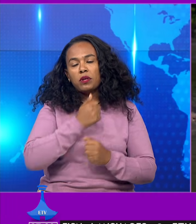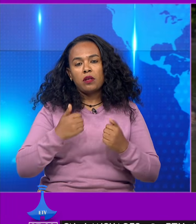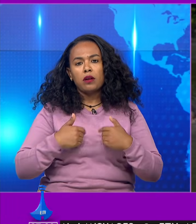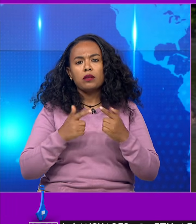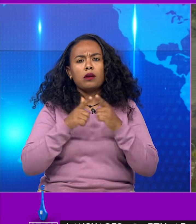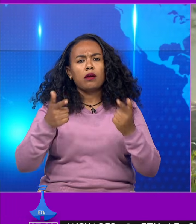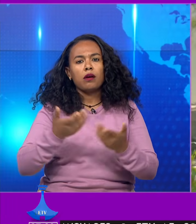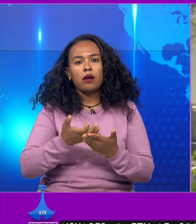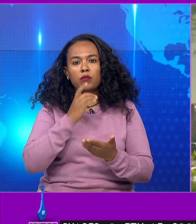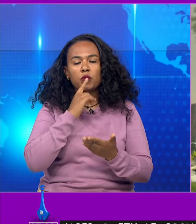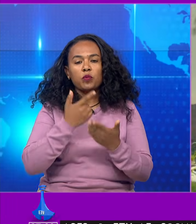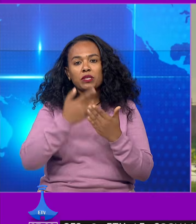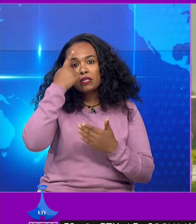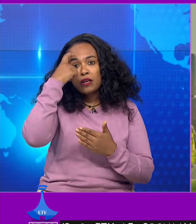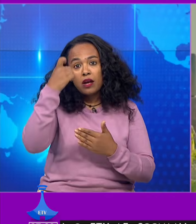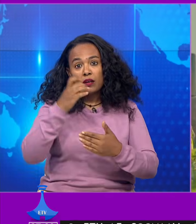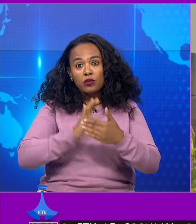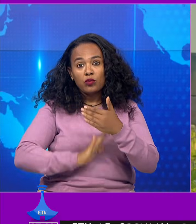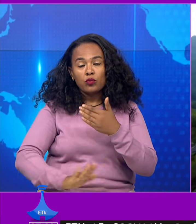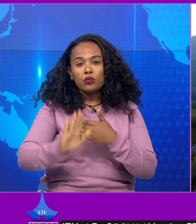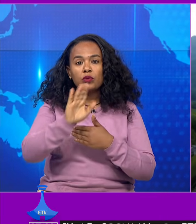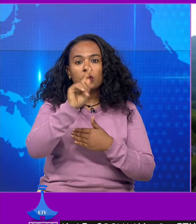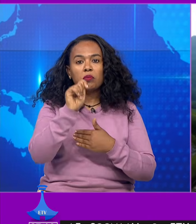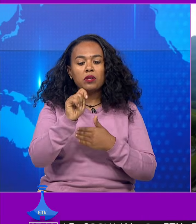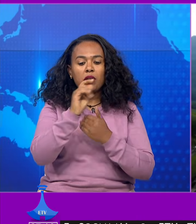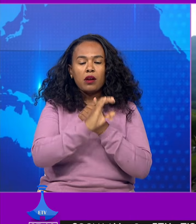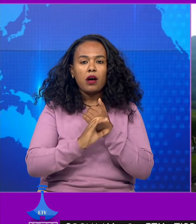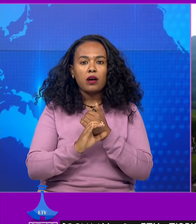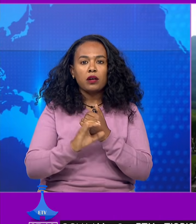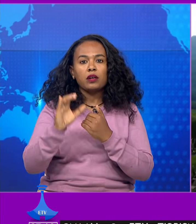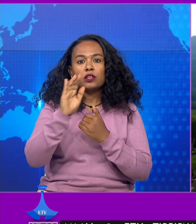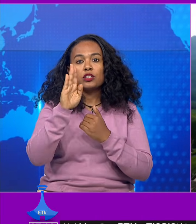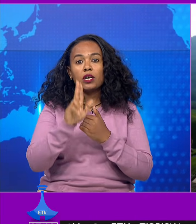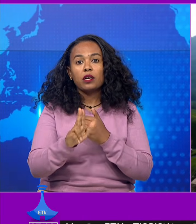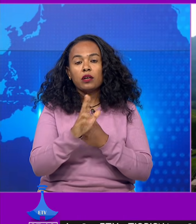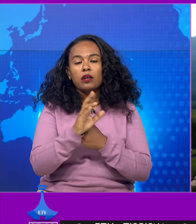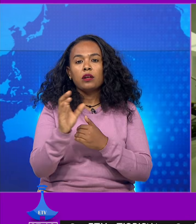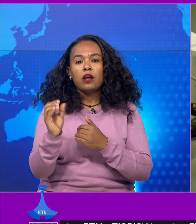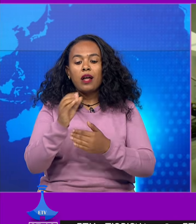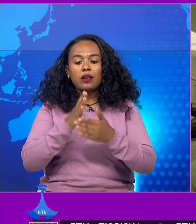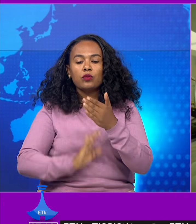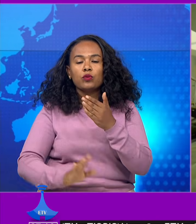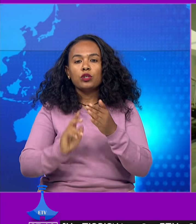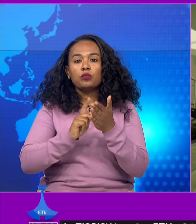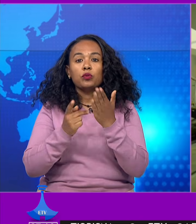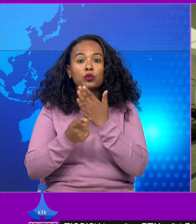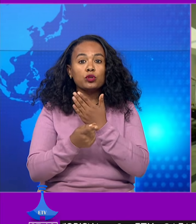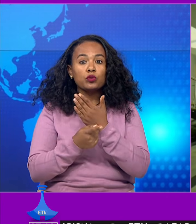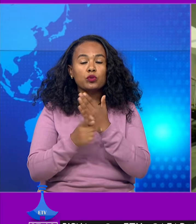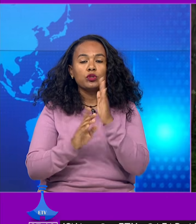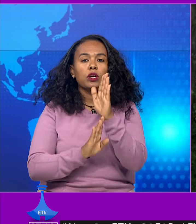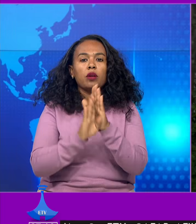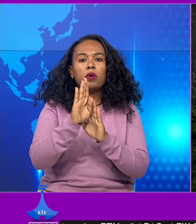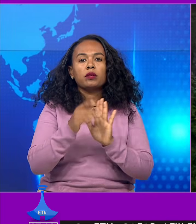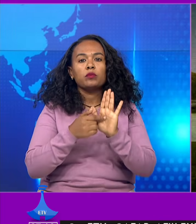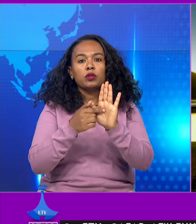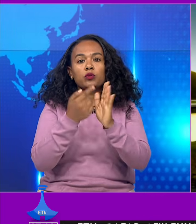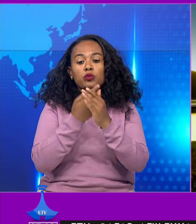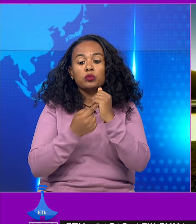ያለው። በዚህ ራዕይ የተወለዱት ገበታ ለሀገር፣ ገበታ ለሸገርና ገበታ ለትውልድ ፕሮጀክቶች የልማት